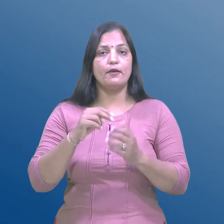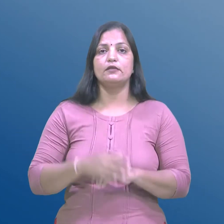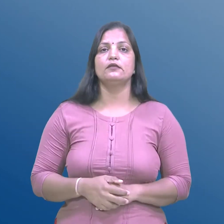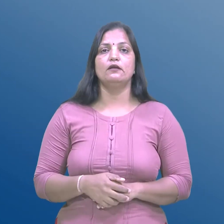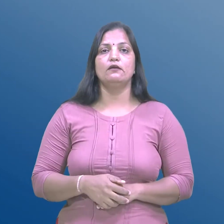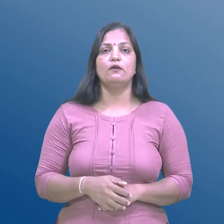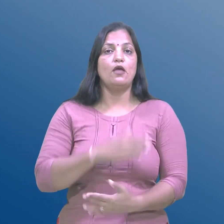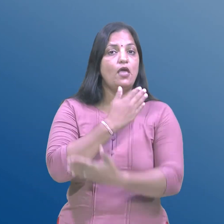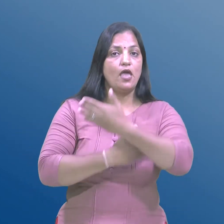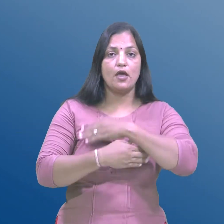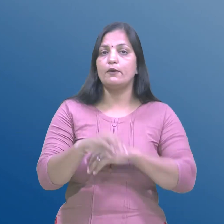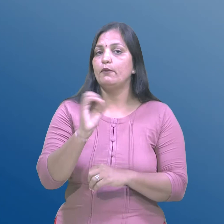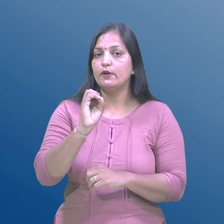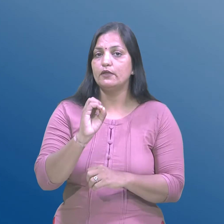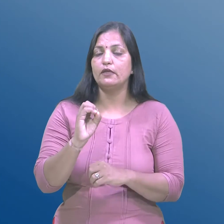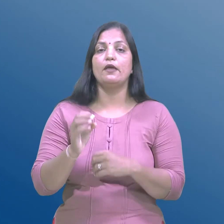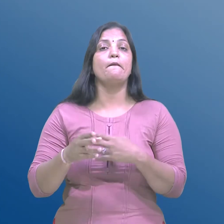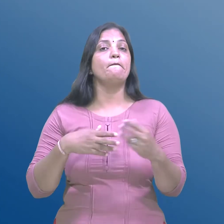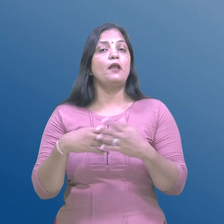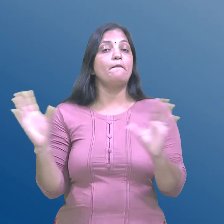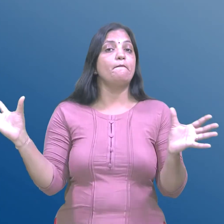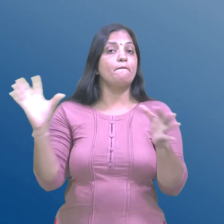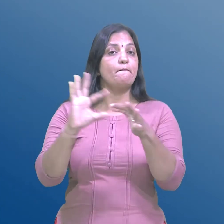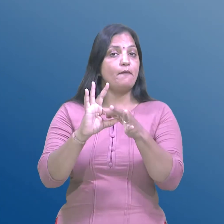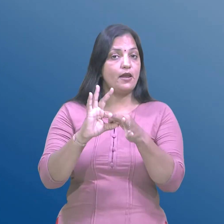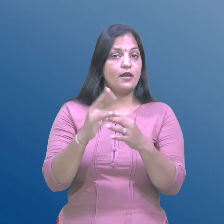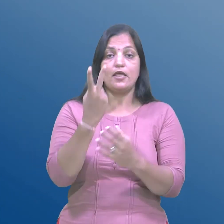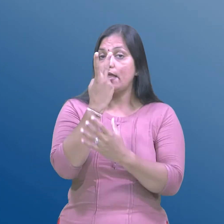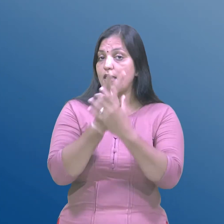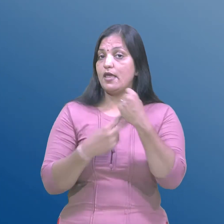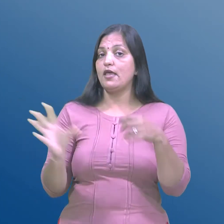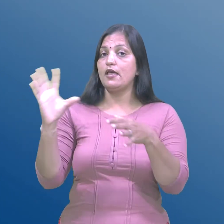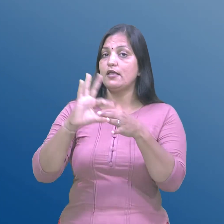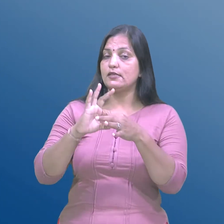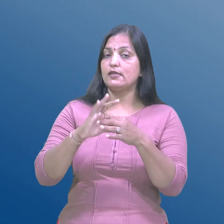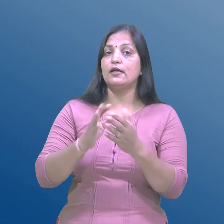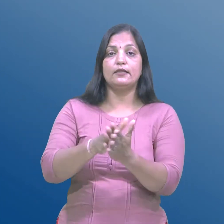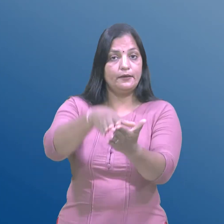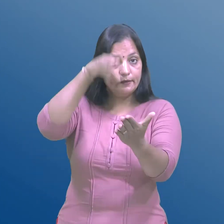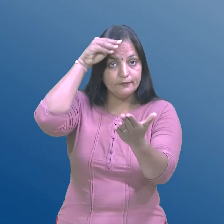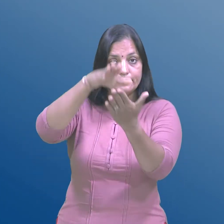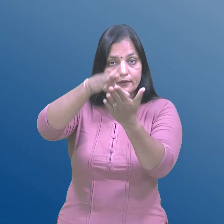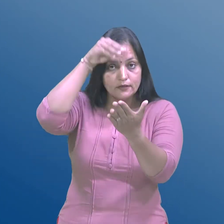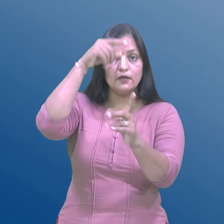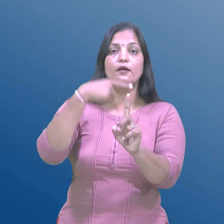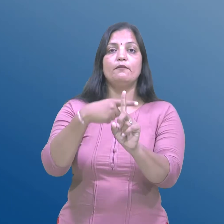બિનવિકલાંગ બંને સાથે ભણી શકે અને અધ્યાપન અને અધ્યયનની